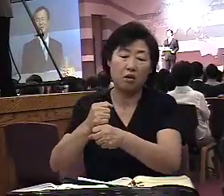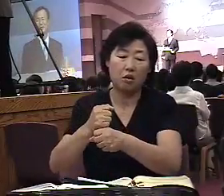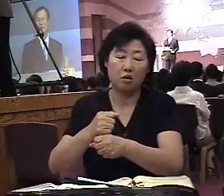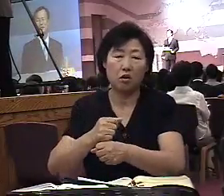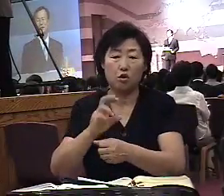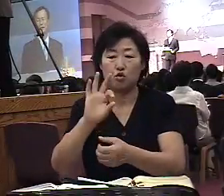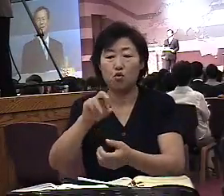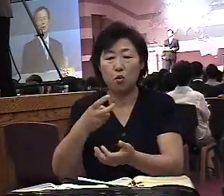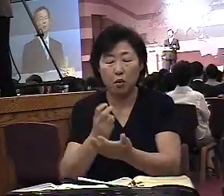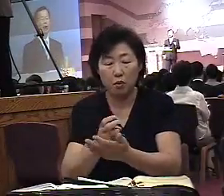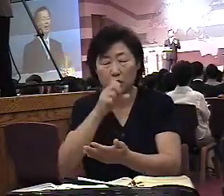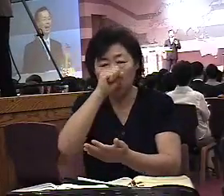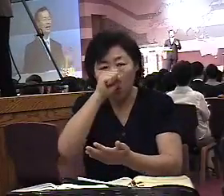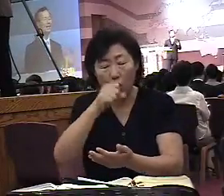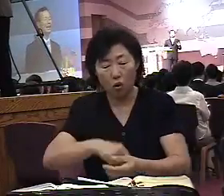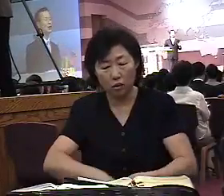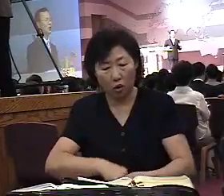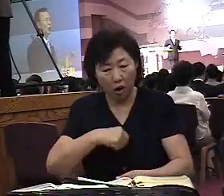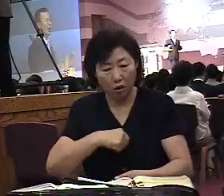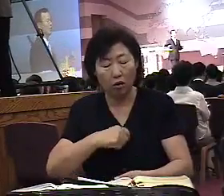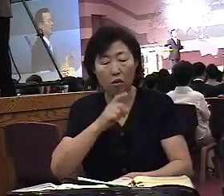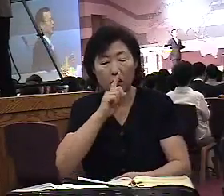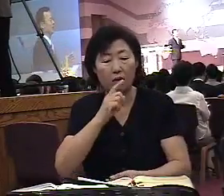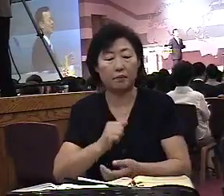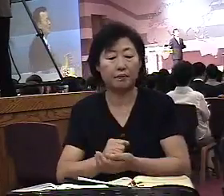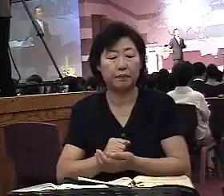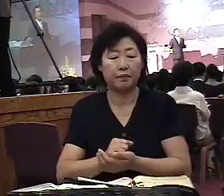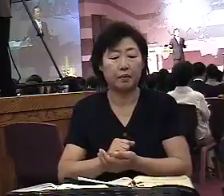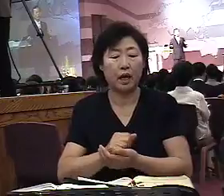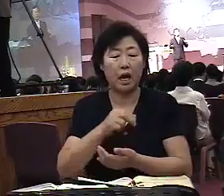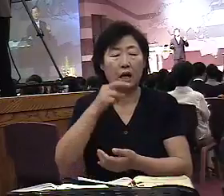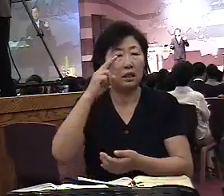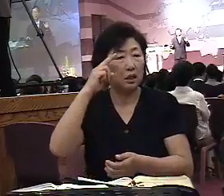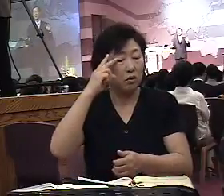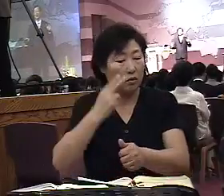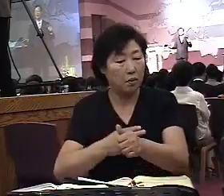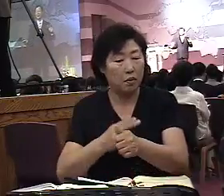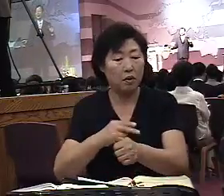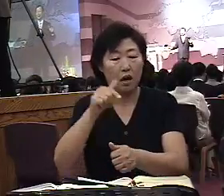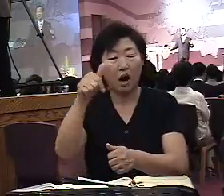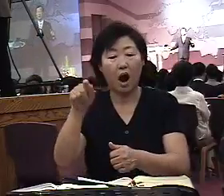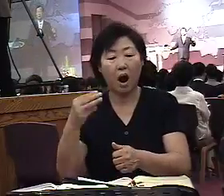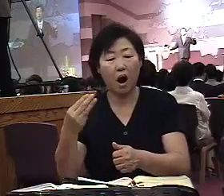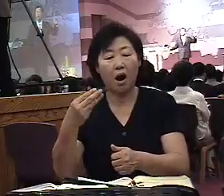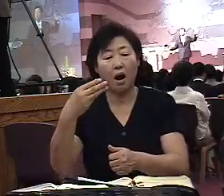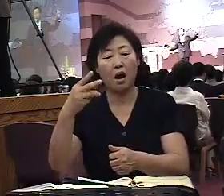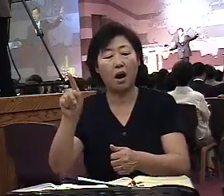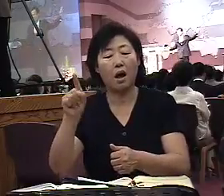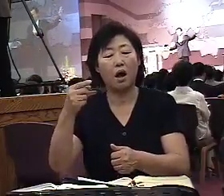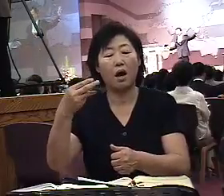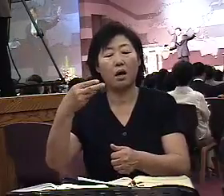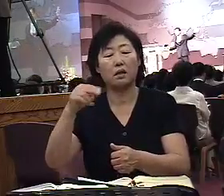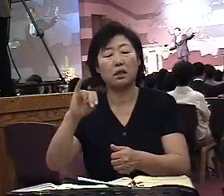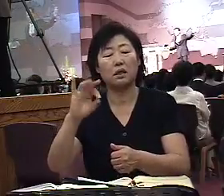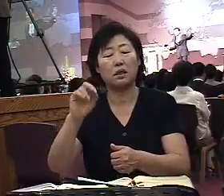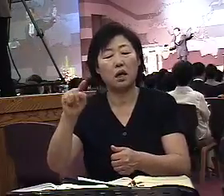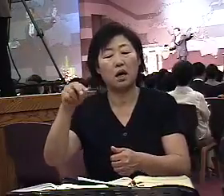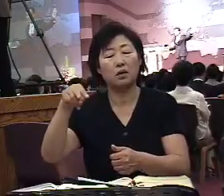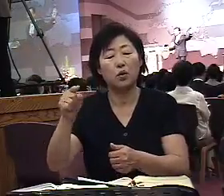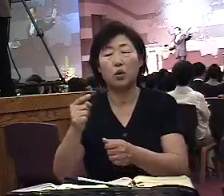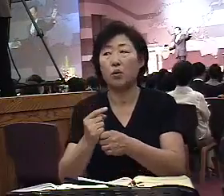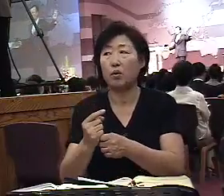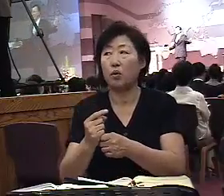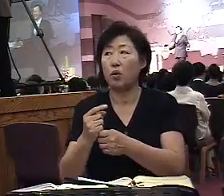것이에요. 사도 바울이 갈라디아서를 통하여서 무엇을 비난하나 하면은 율법 자체를 비난하는 것이